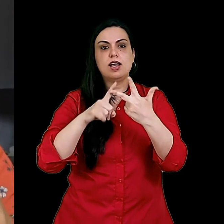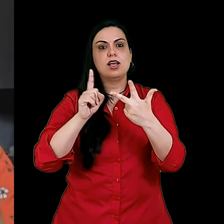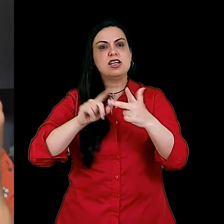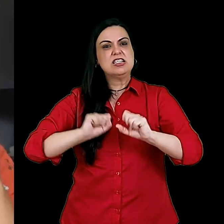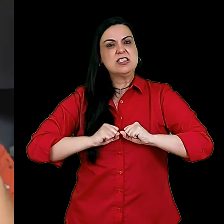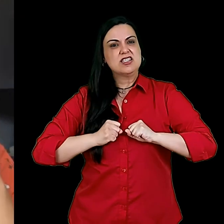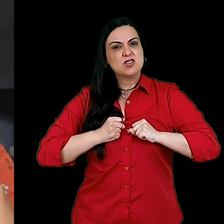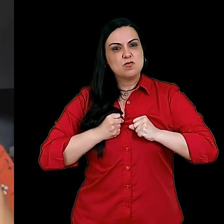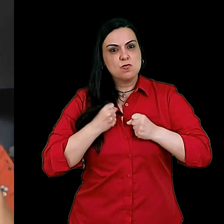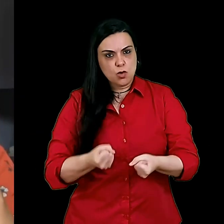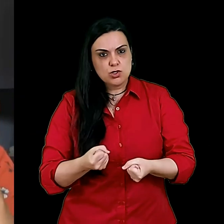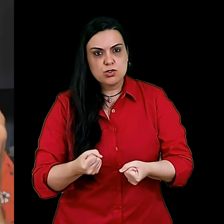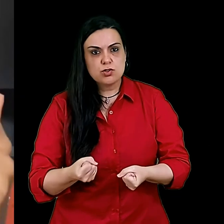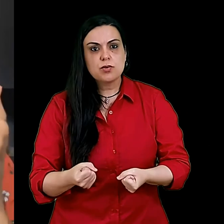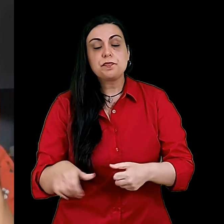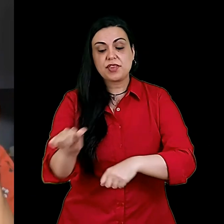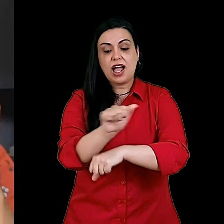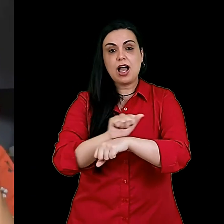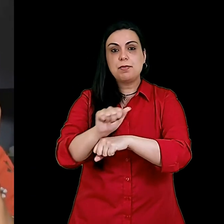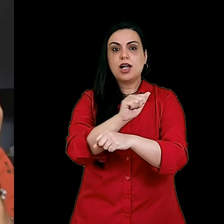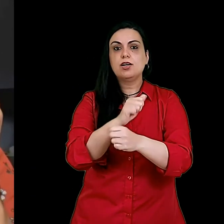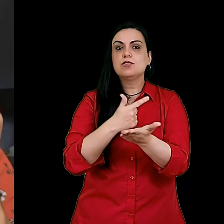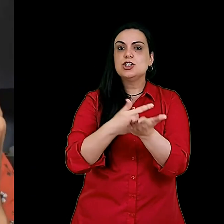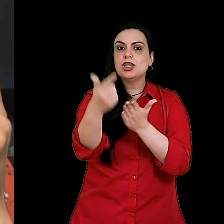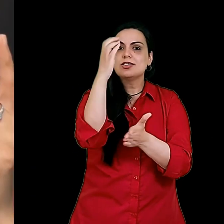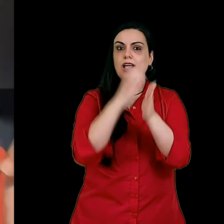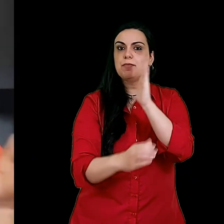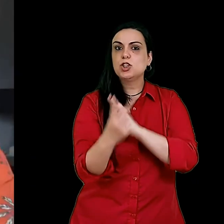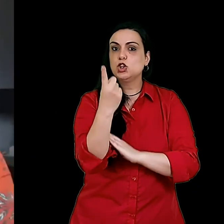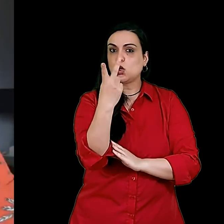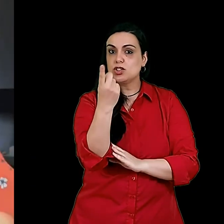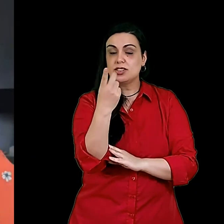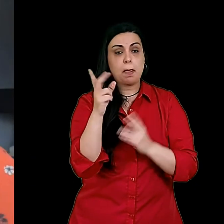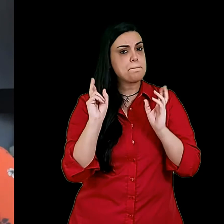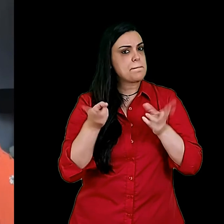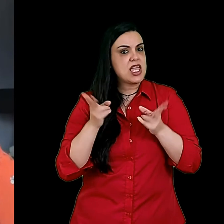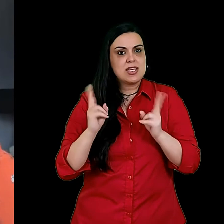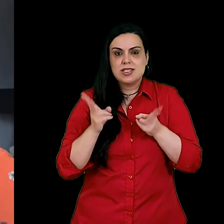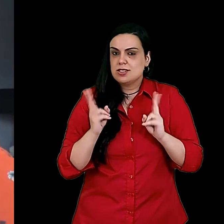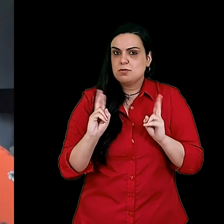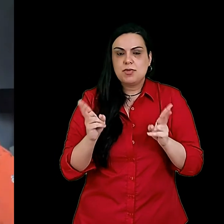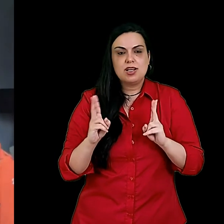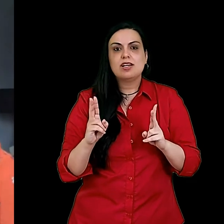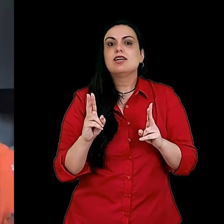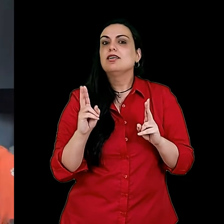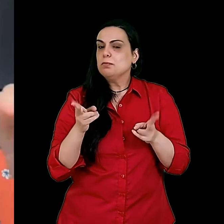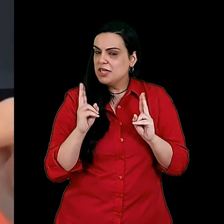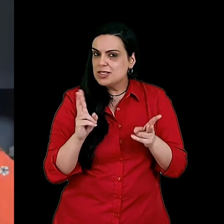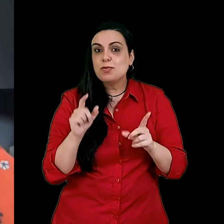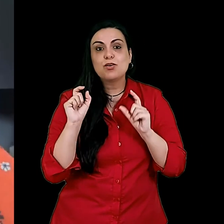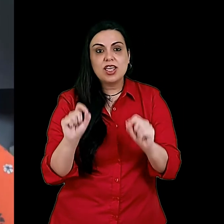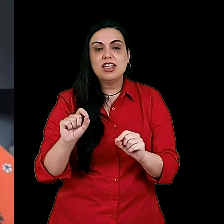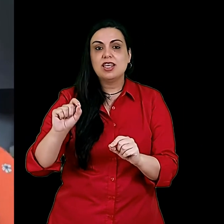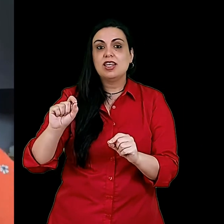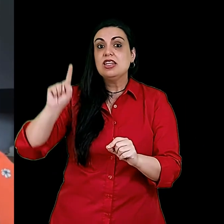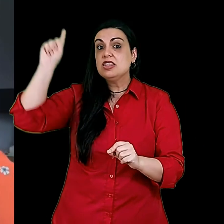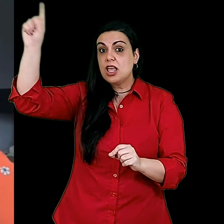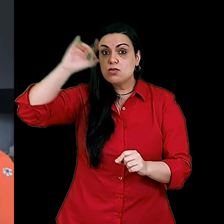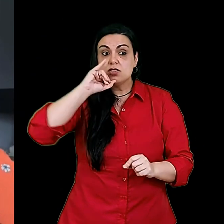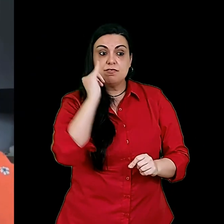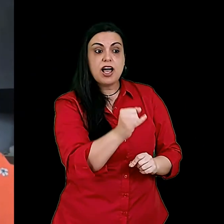Logística, família e esforço. Abraão, Gênesis 12, a mesma coisa. Pode utilizar como